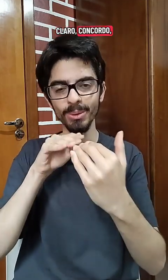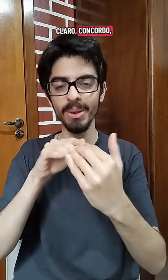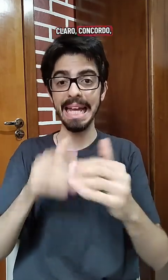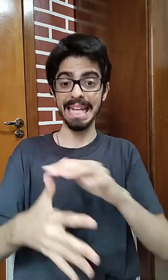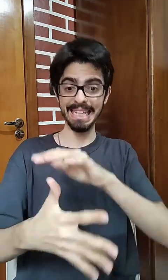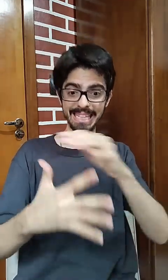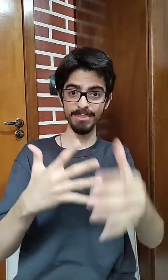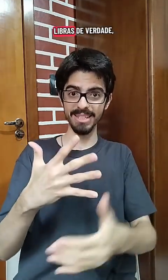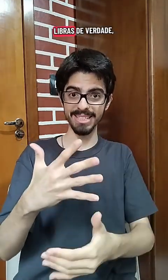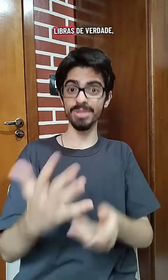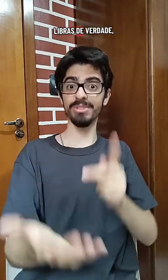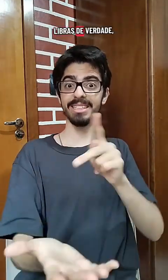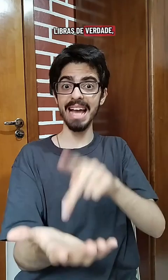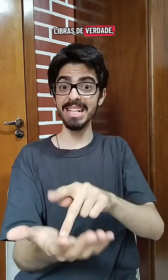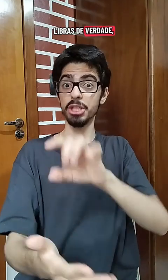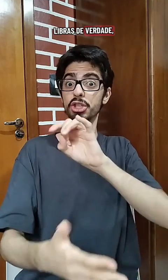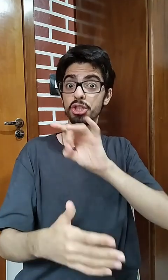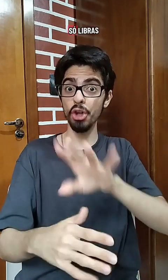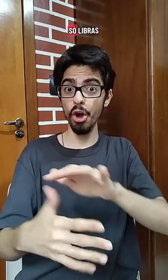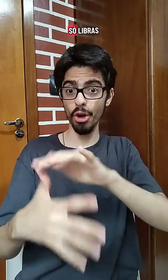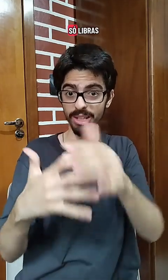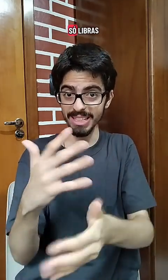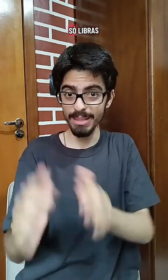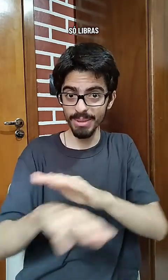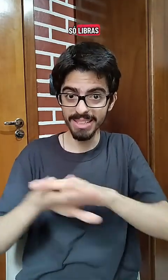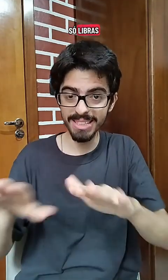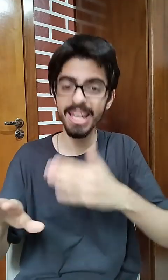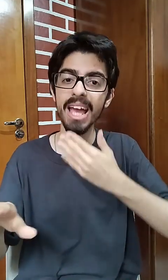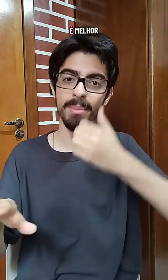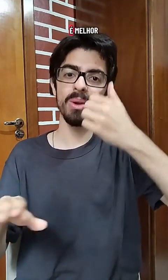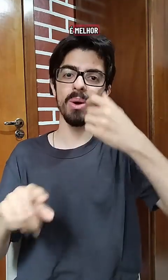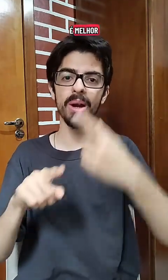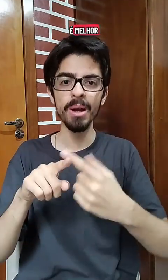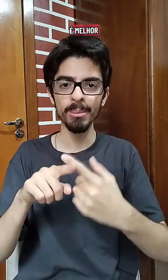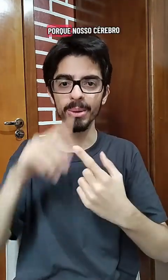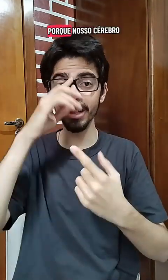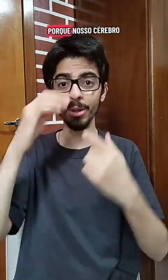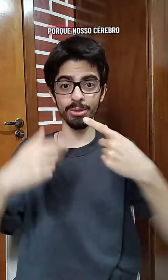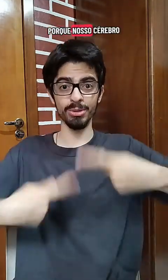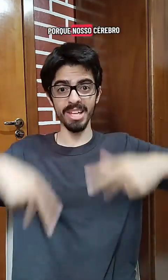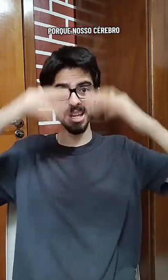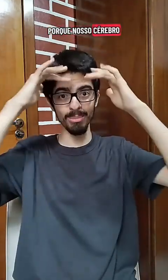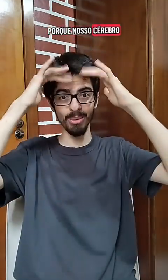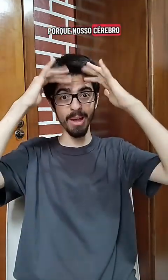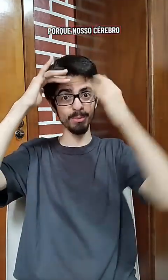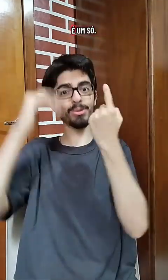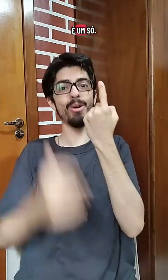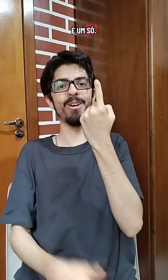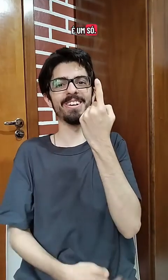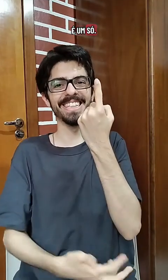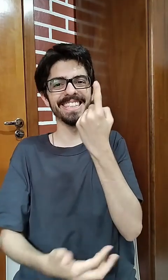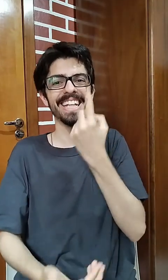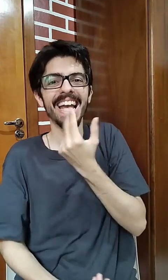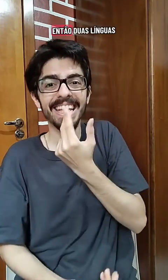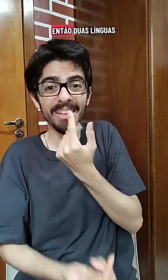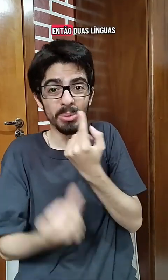concordo. Libras de verdade, só Libras é melhor, porque nosso cérebro é um só. Então